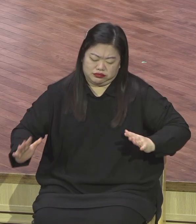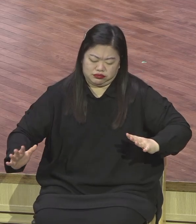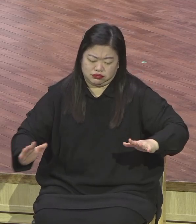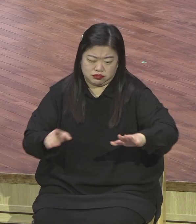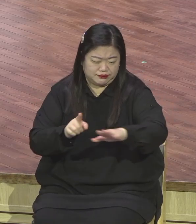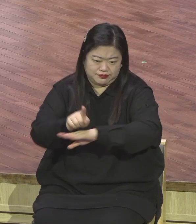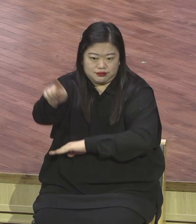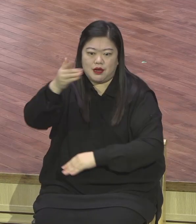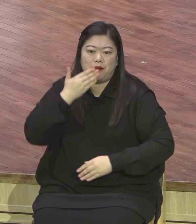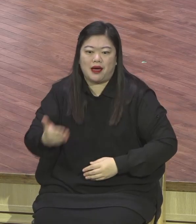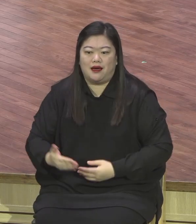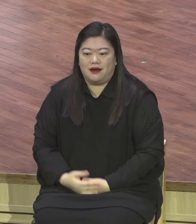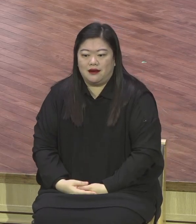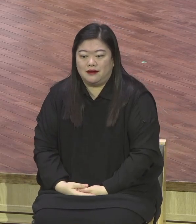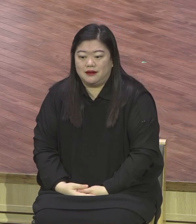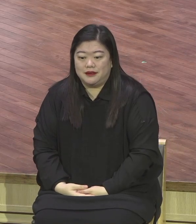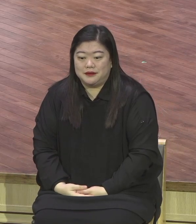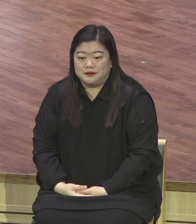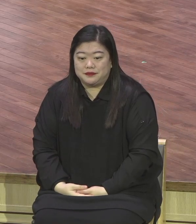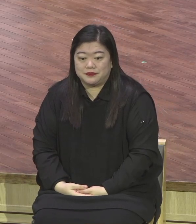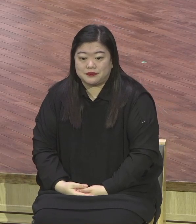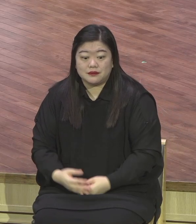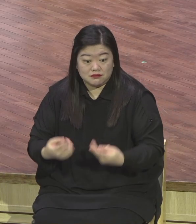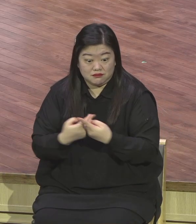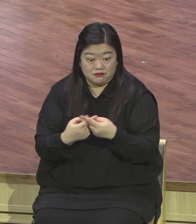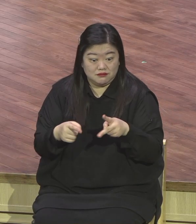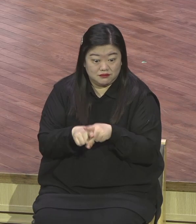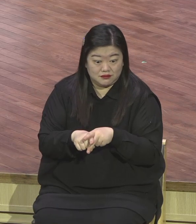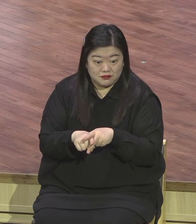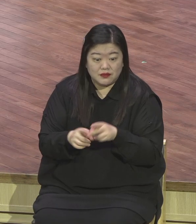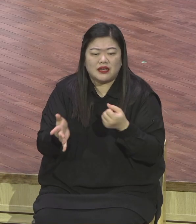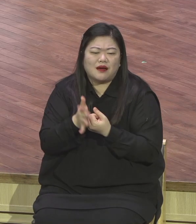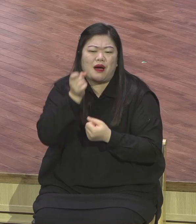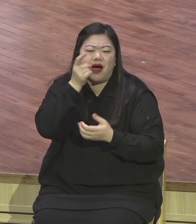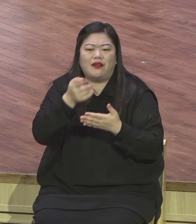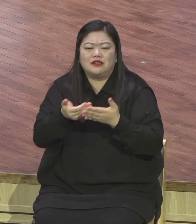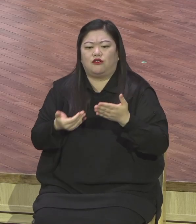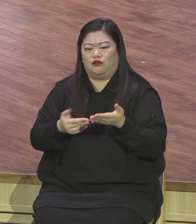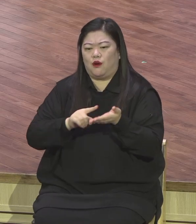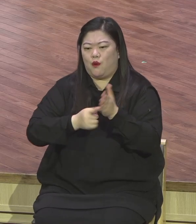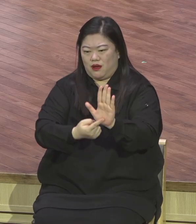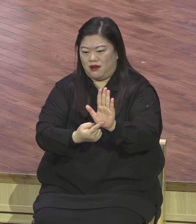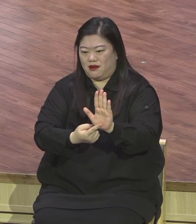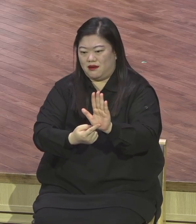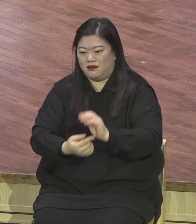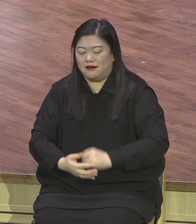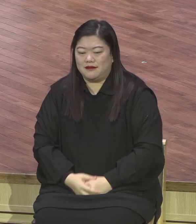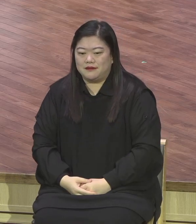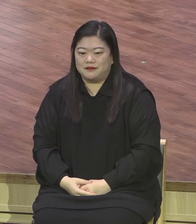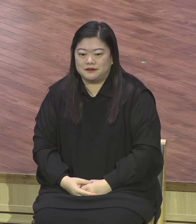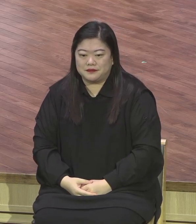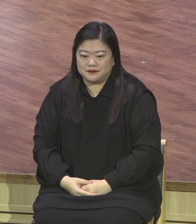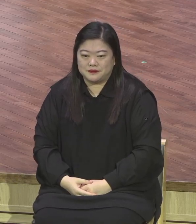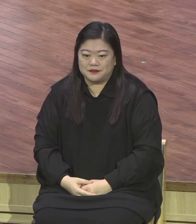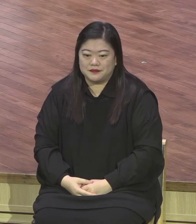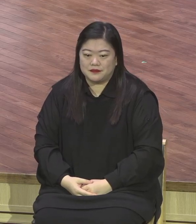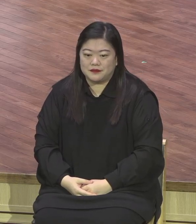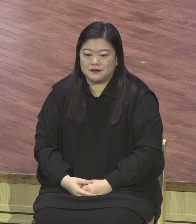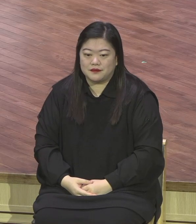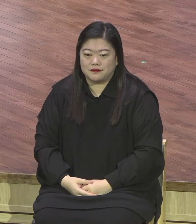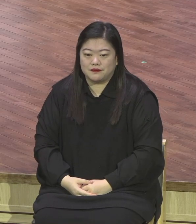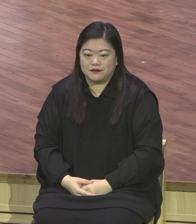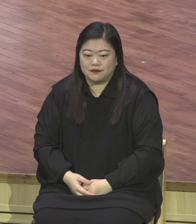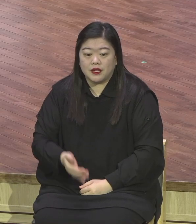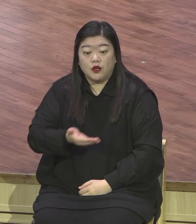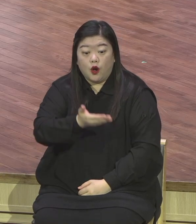향해서 직분 감당을 해나가야 된다라는 의미에요. 특별히 이런 원리스의 시간과 함께 여러분이 개인적으로